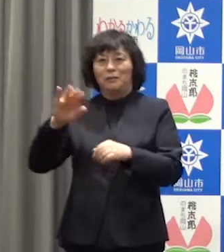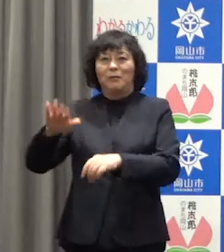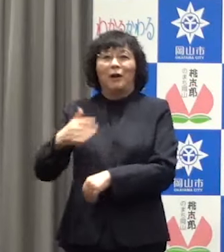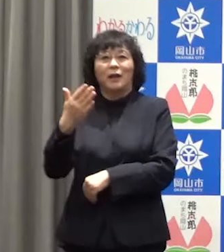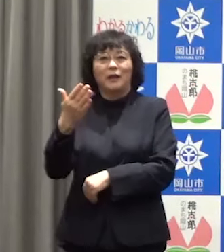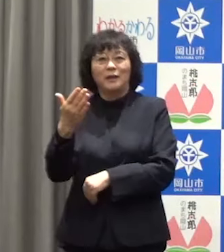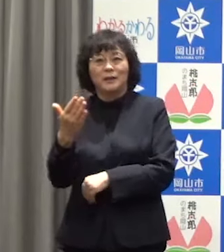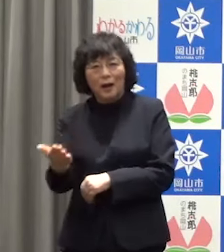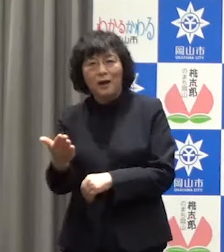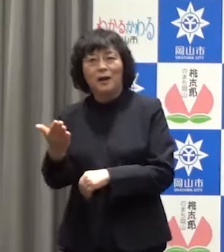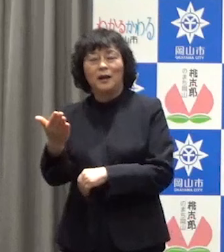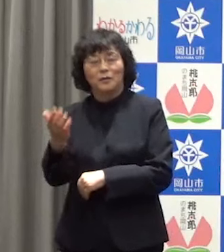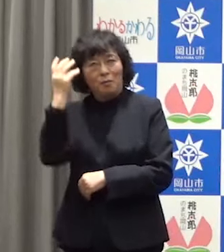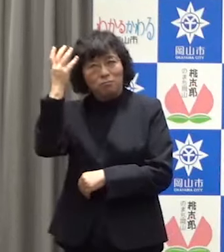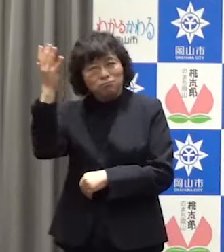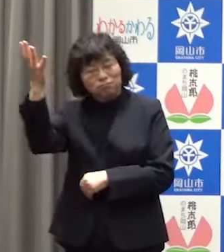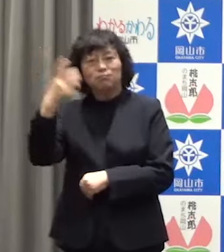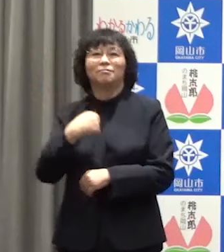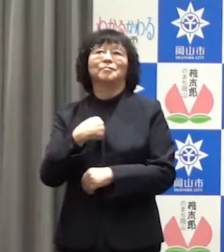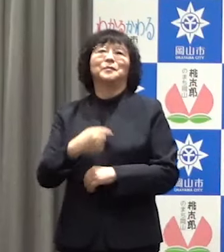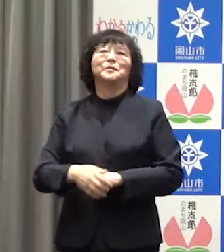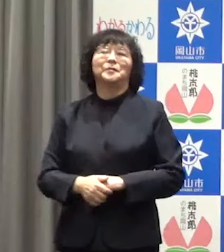でありまして、